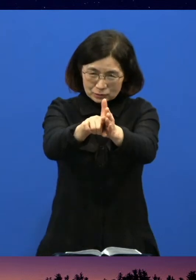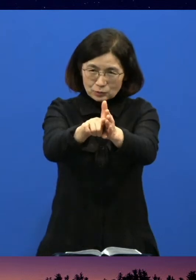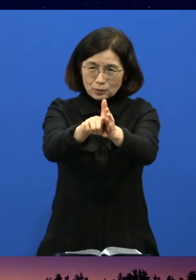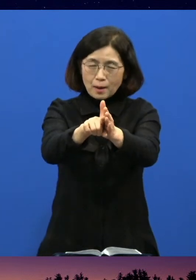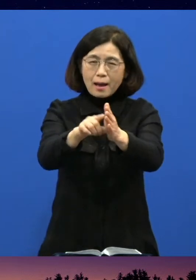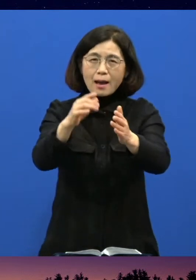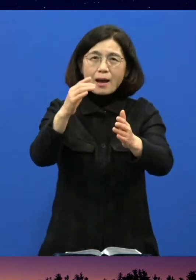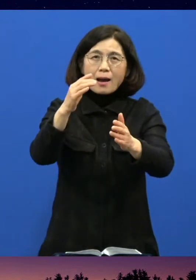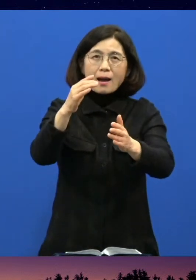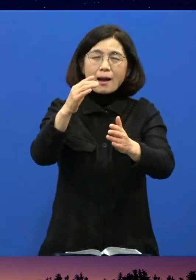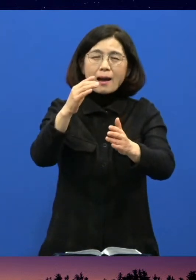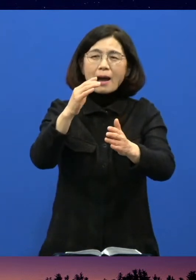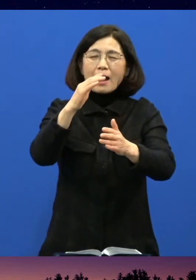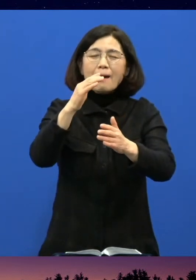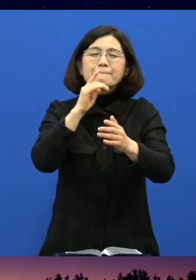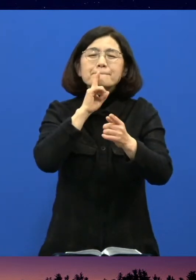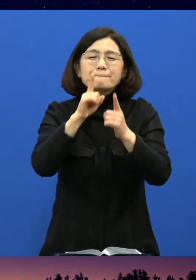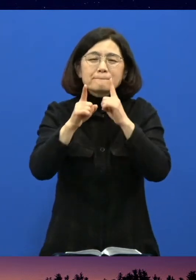말수를 줄이고